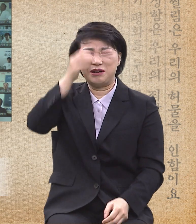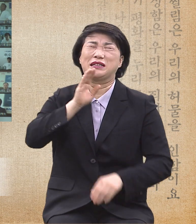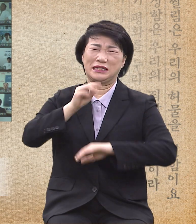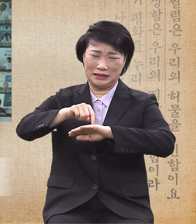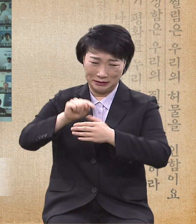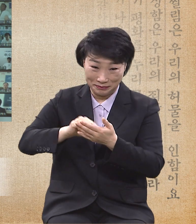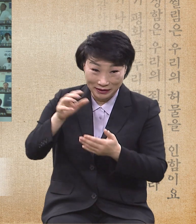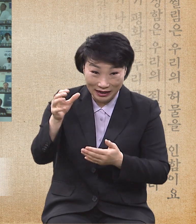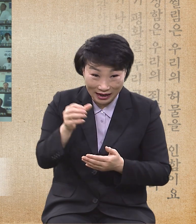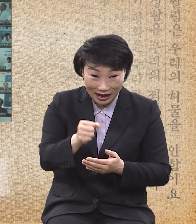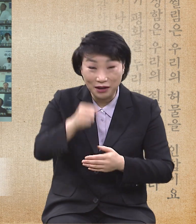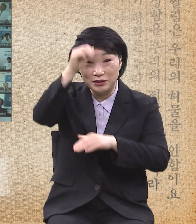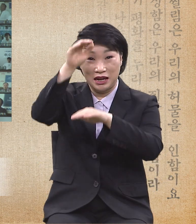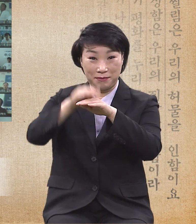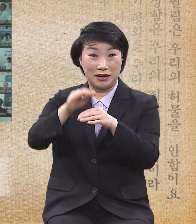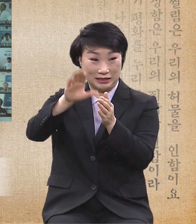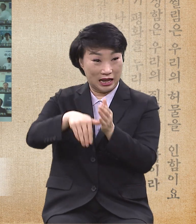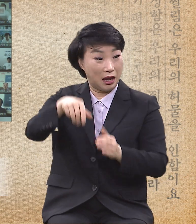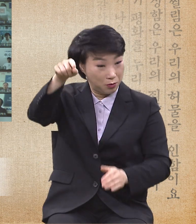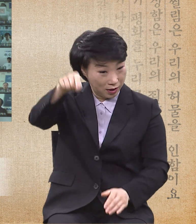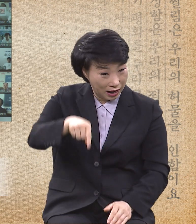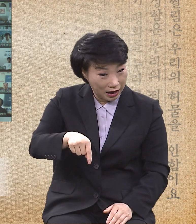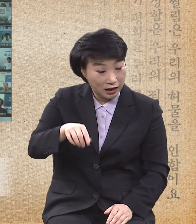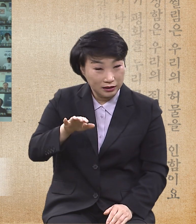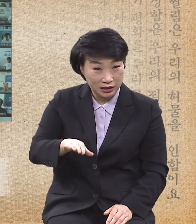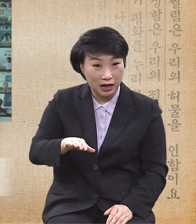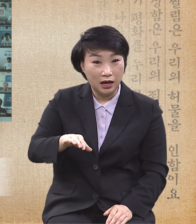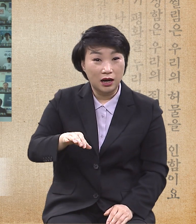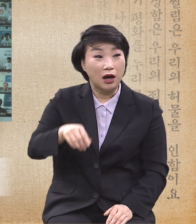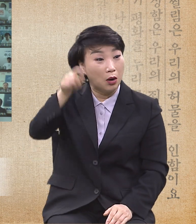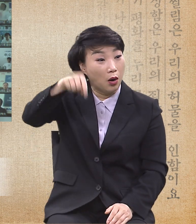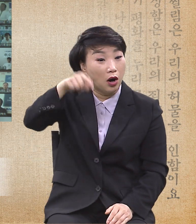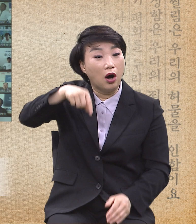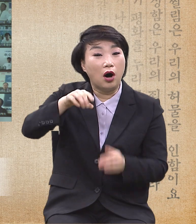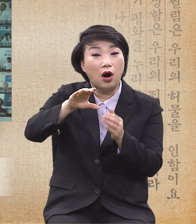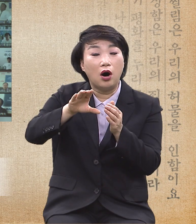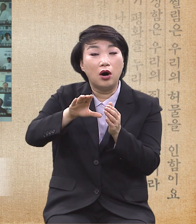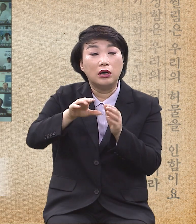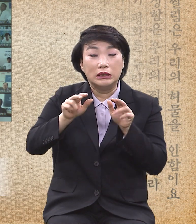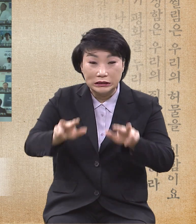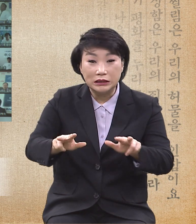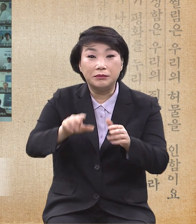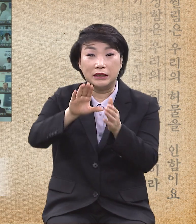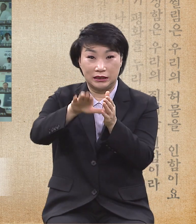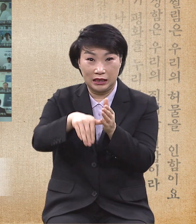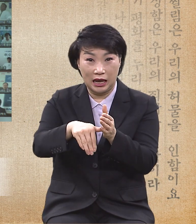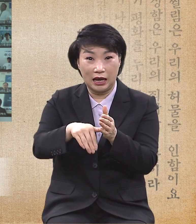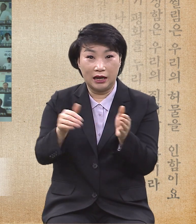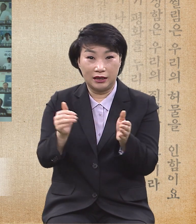진정으로 예배할 때가 온다. 곧 이때니라.